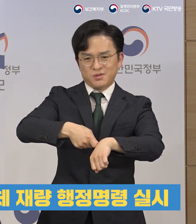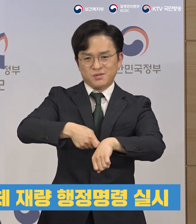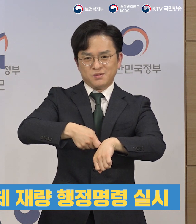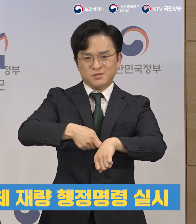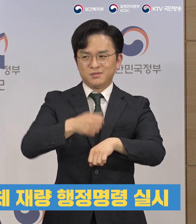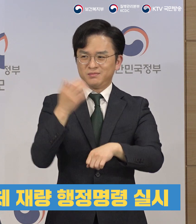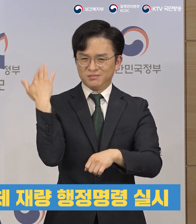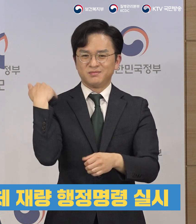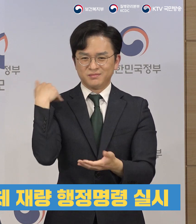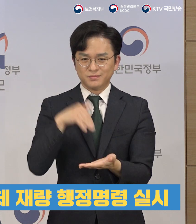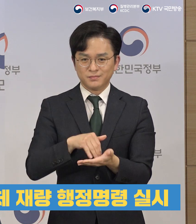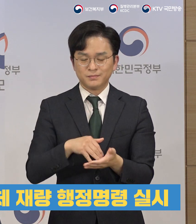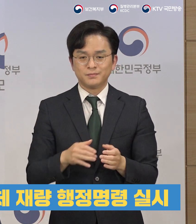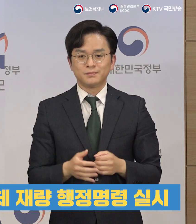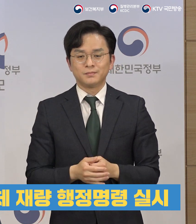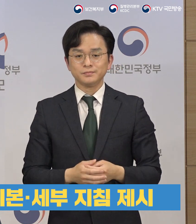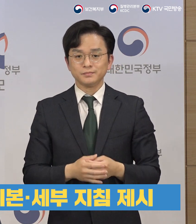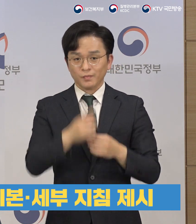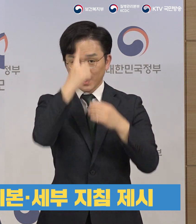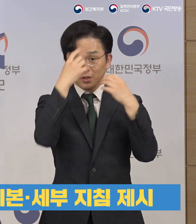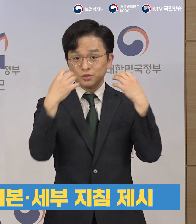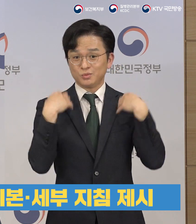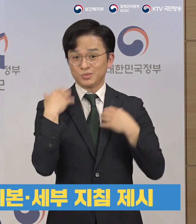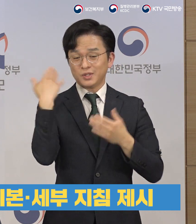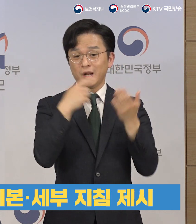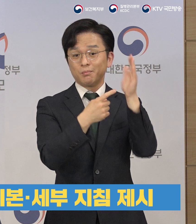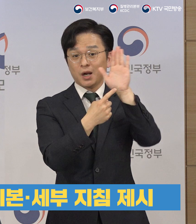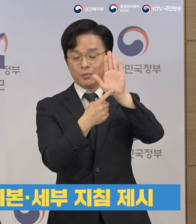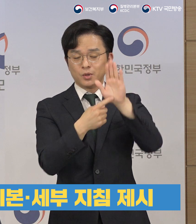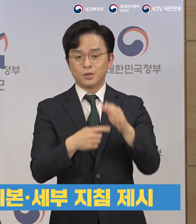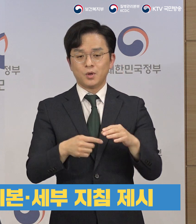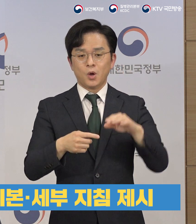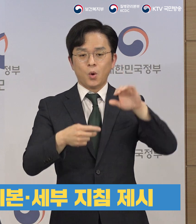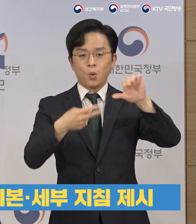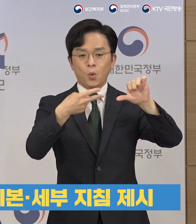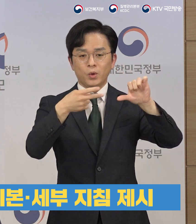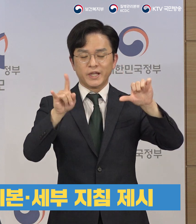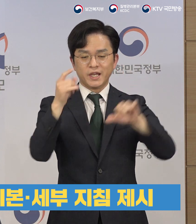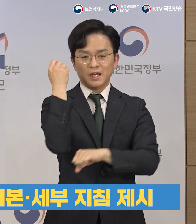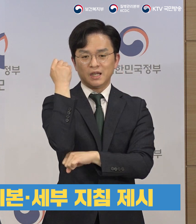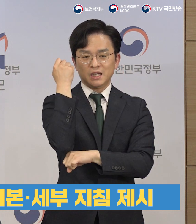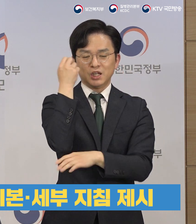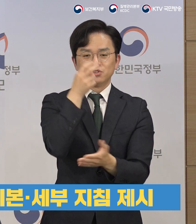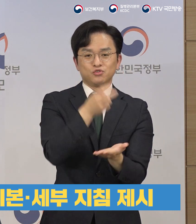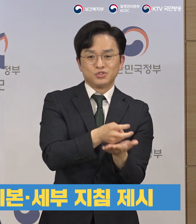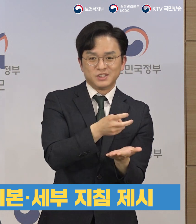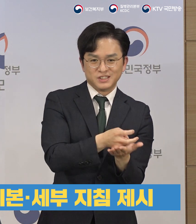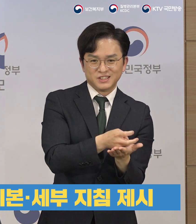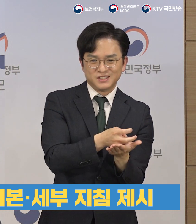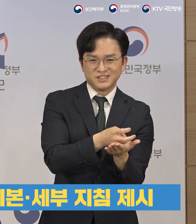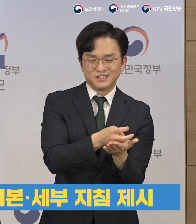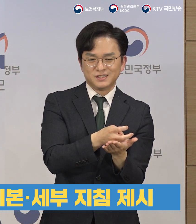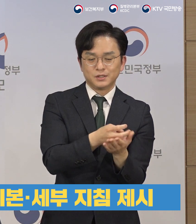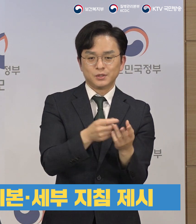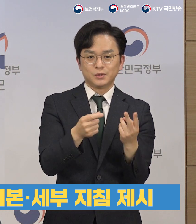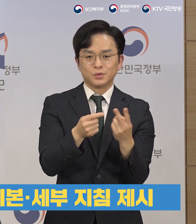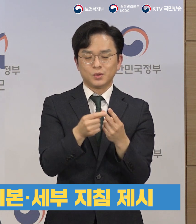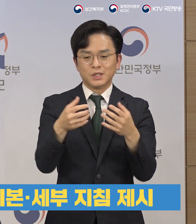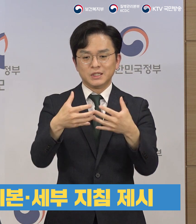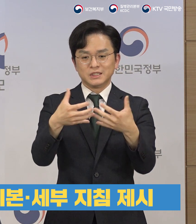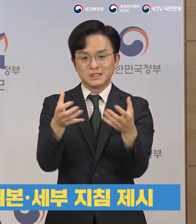실시하도록 할 계획입니다 정부는 생활 속 그리 주기를 실천하기 위해서 지금까지